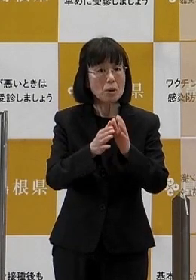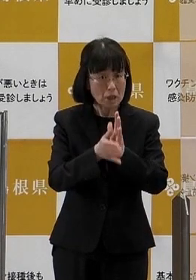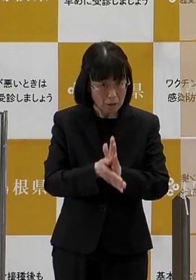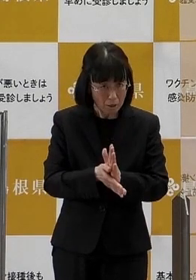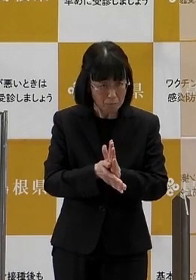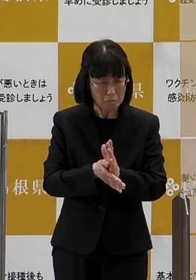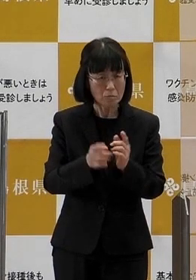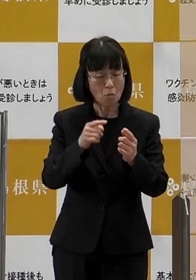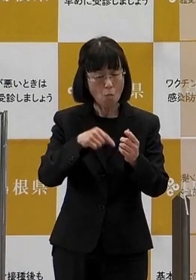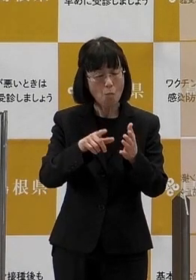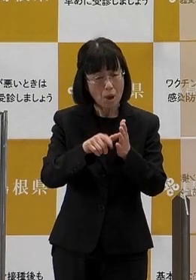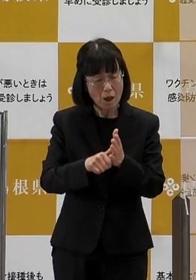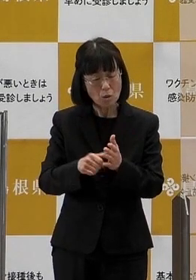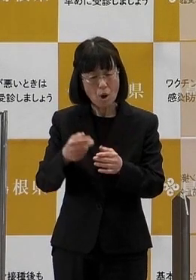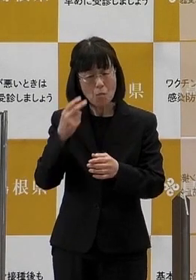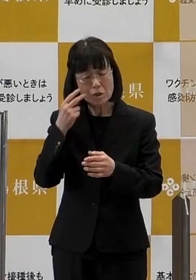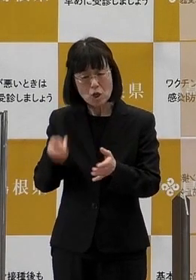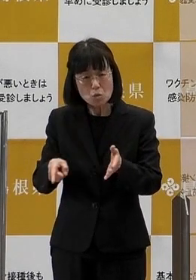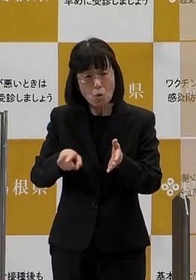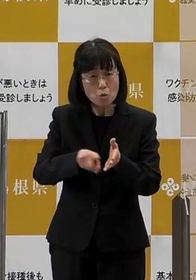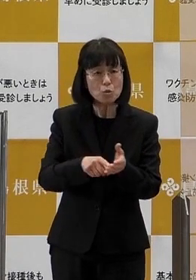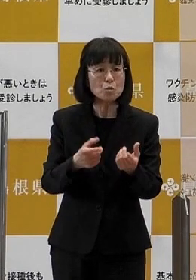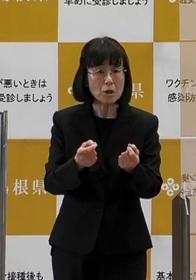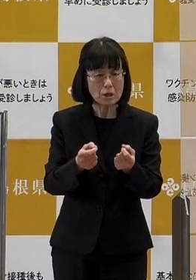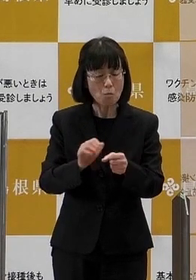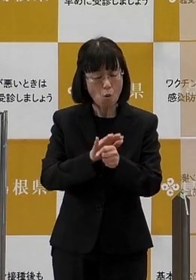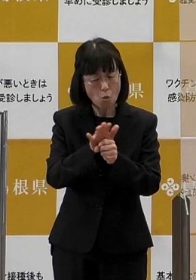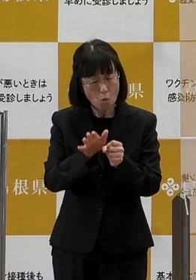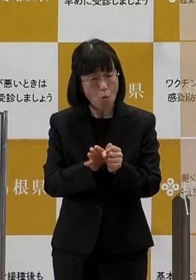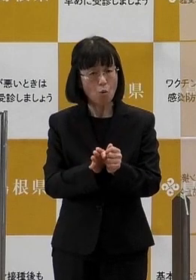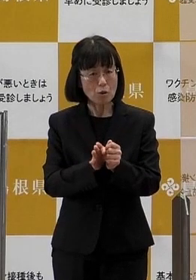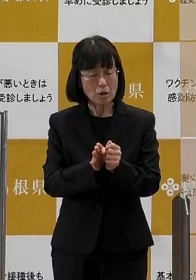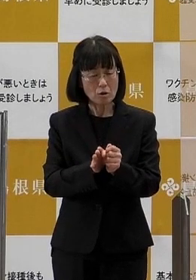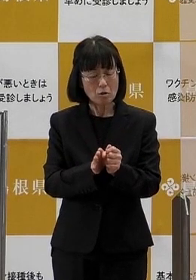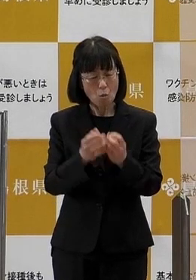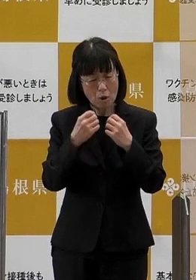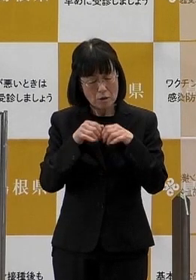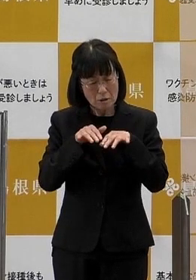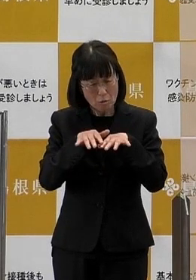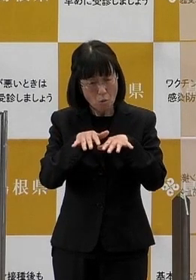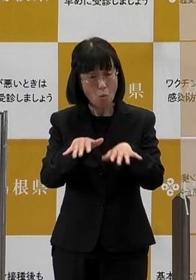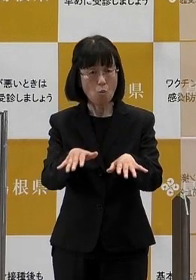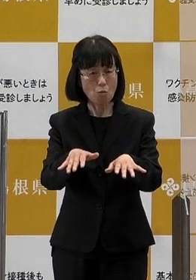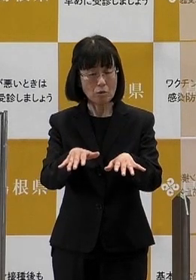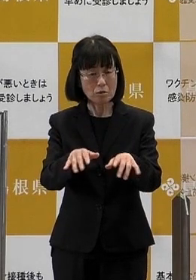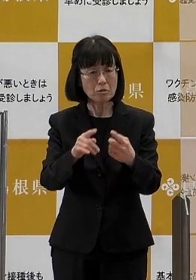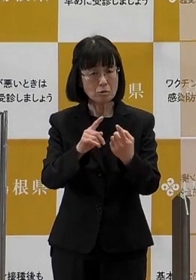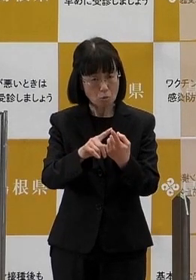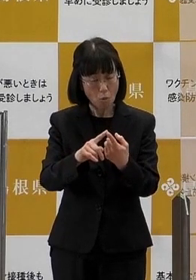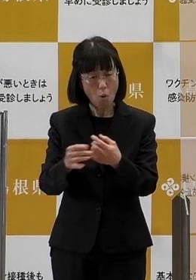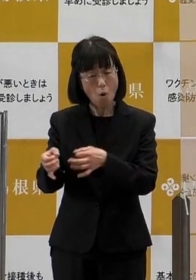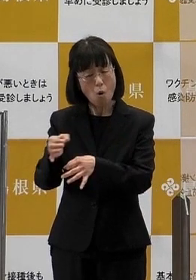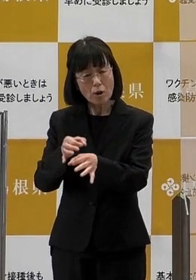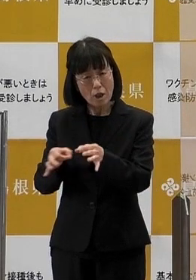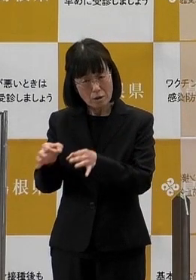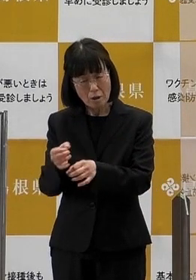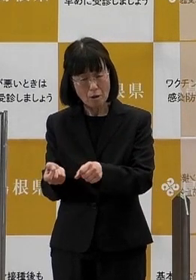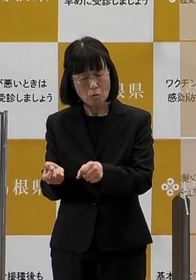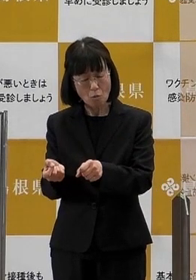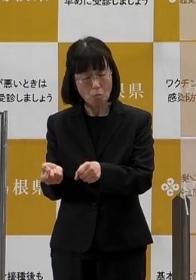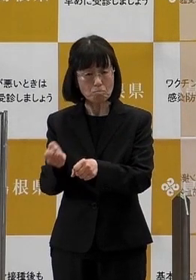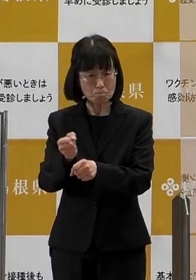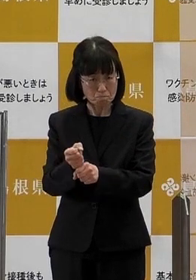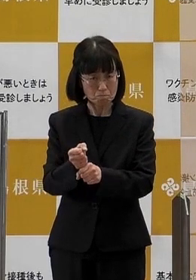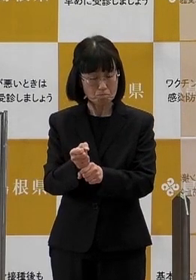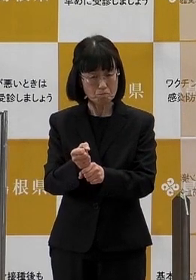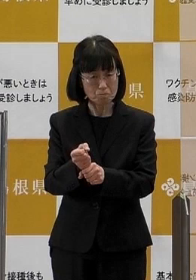て、そのコロナの感染拡大防止と経済活動の両立というのは、今の水準よりももっと低い